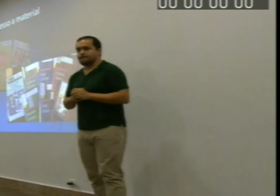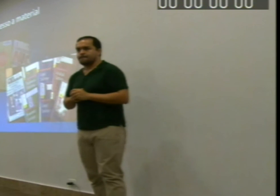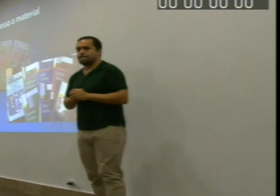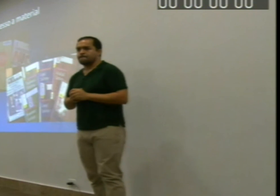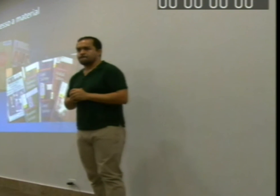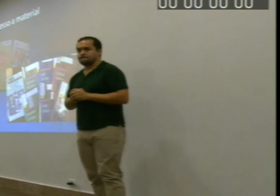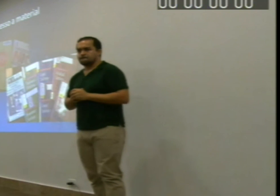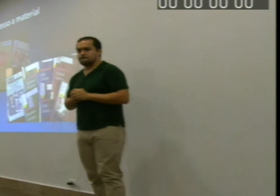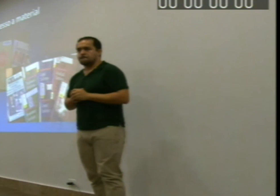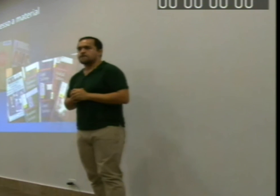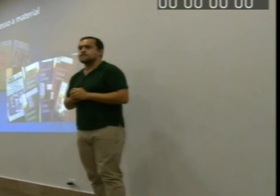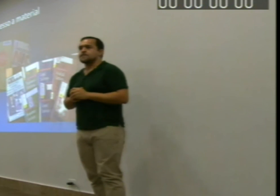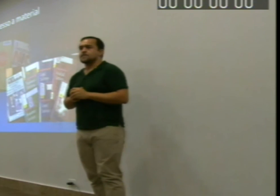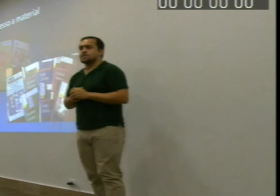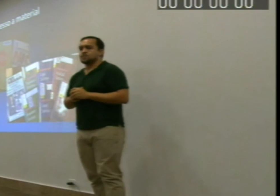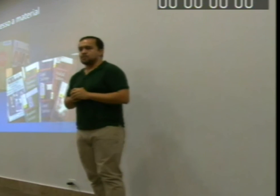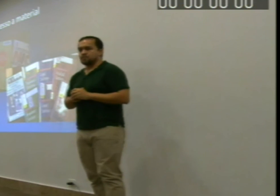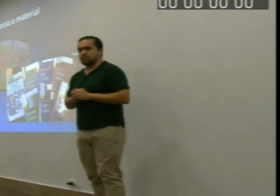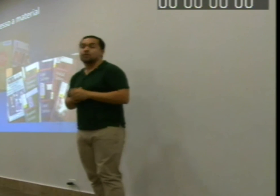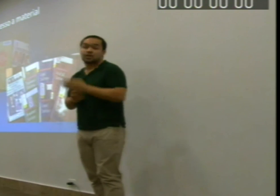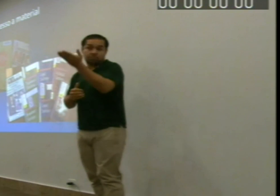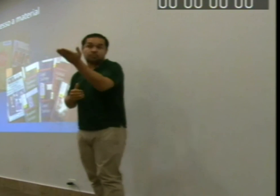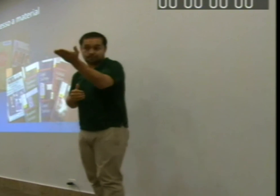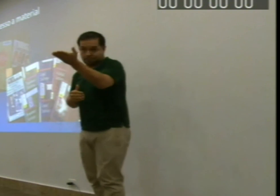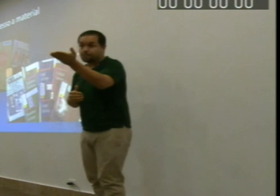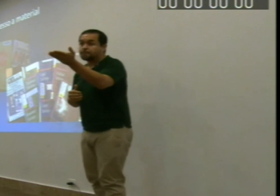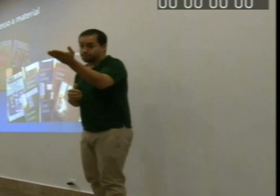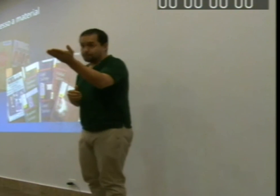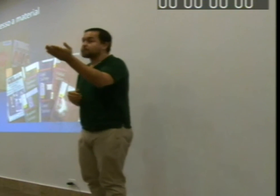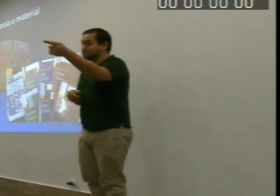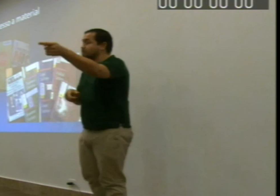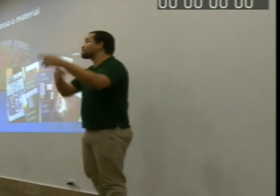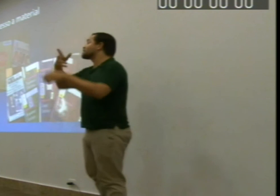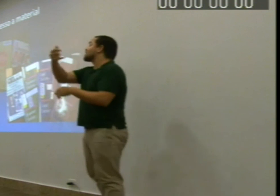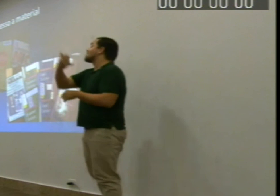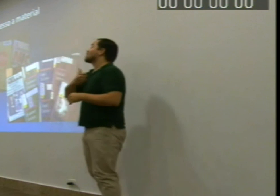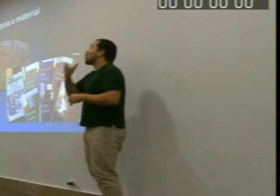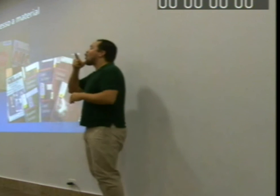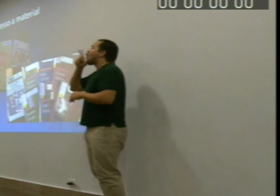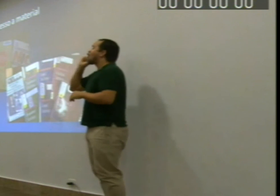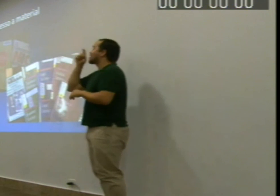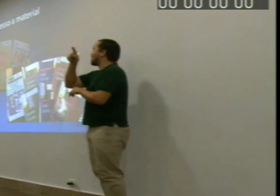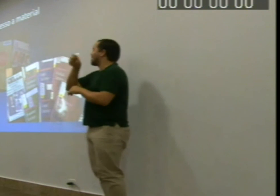superior criança às vezes sa torto lá vida inteira